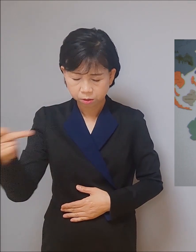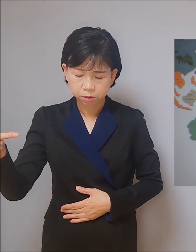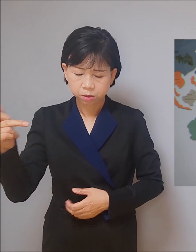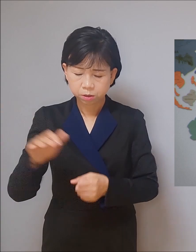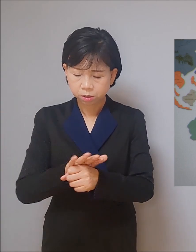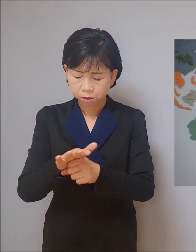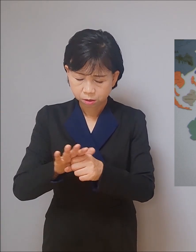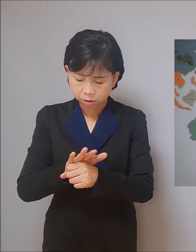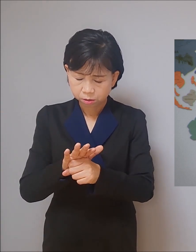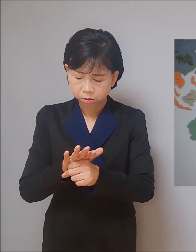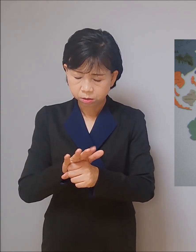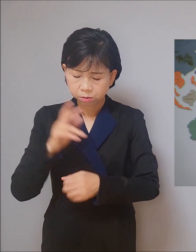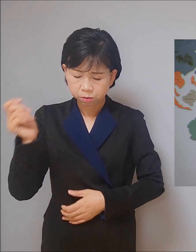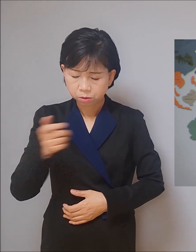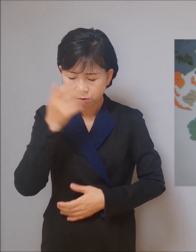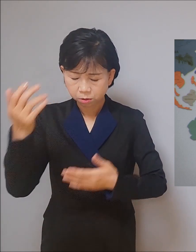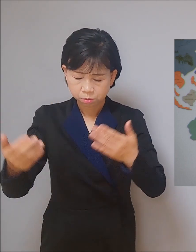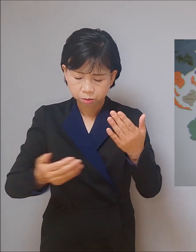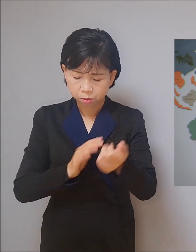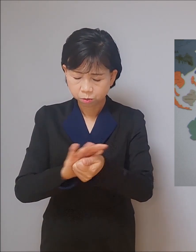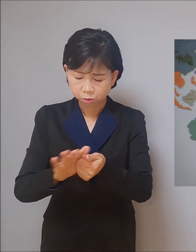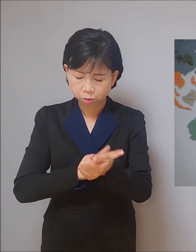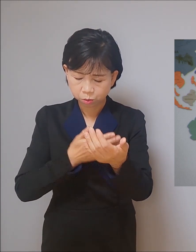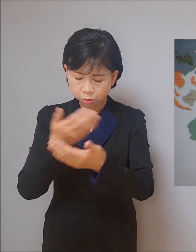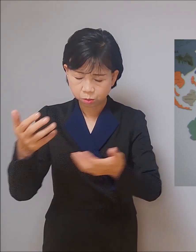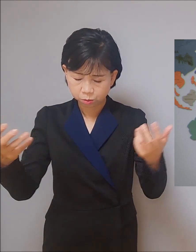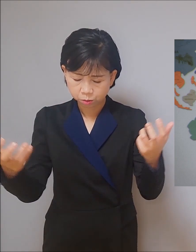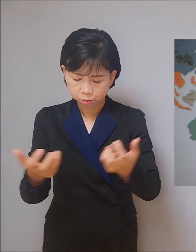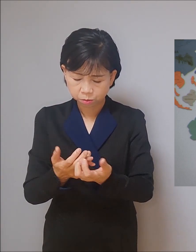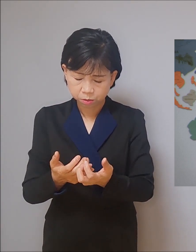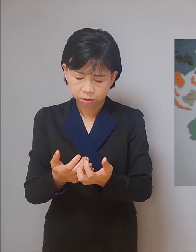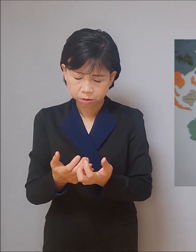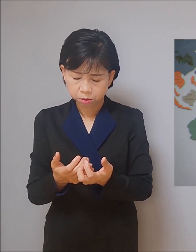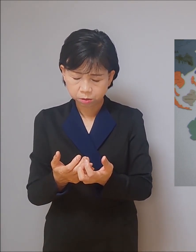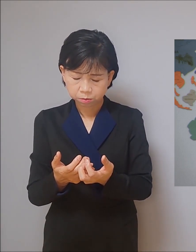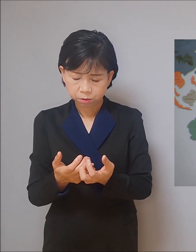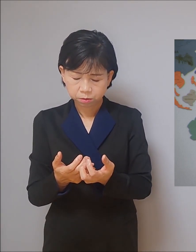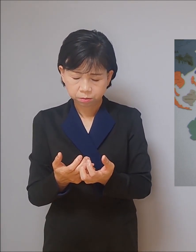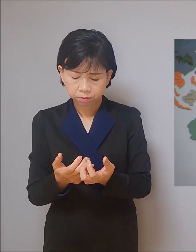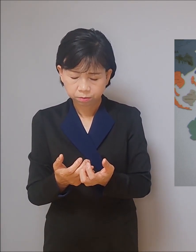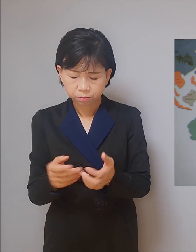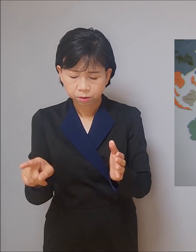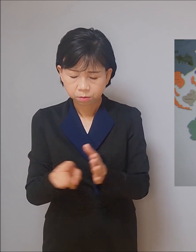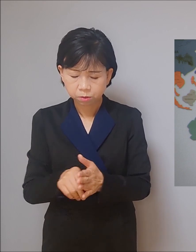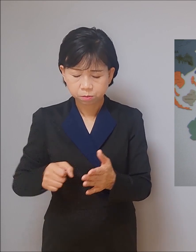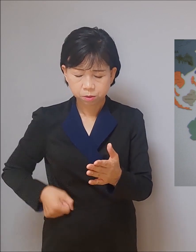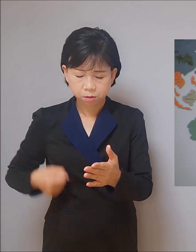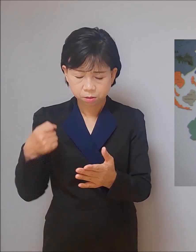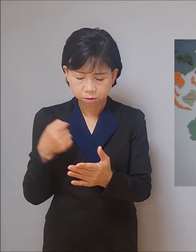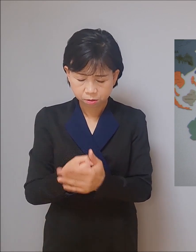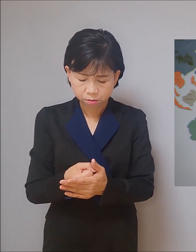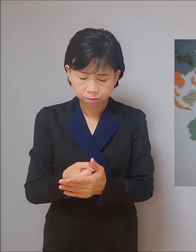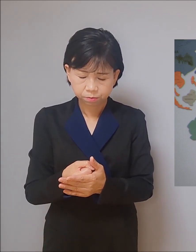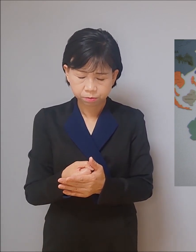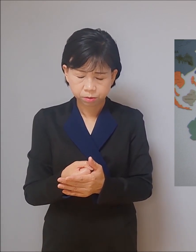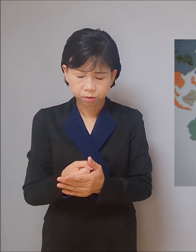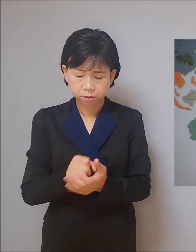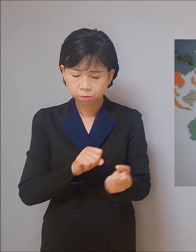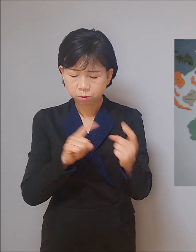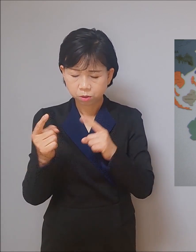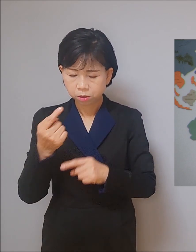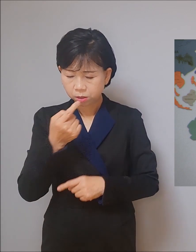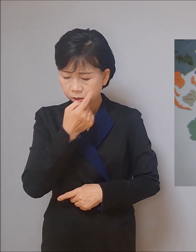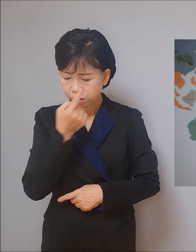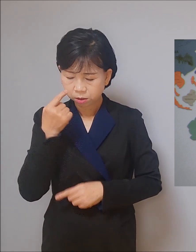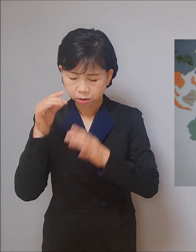크신 사랑하심과 성령님의 위로교통 충만하심이 믿음의 결단을 합니다. 부활의